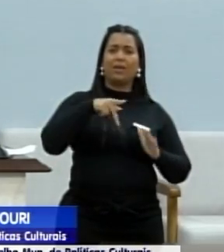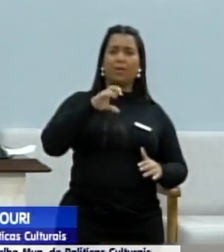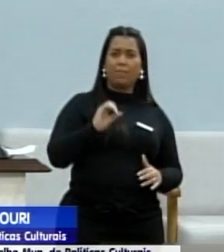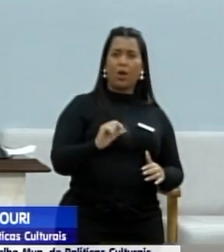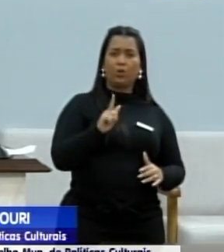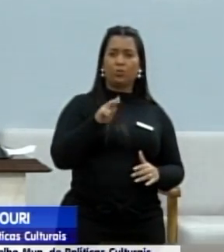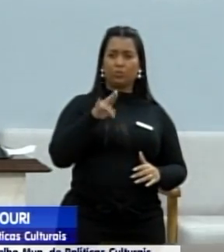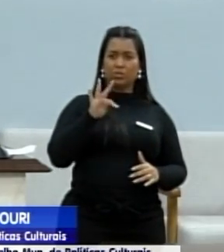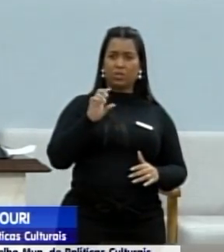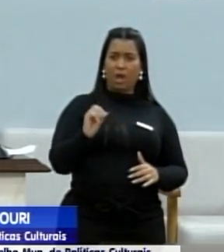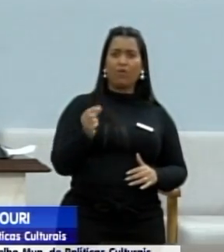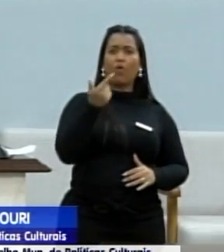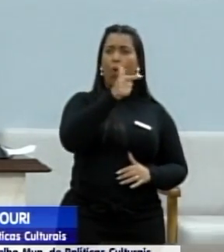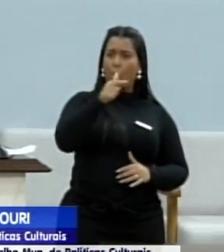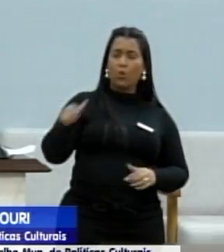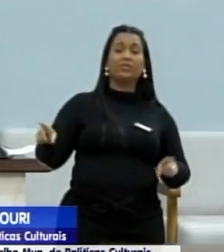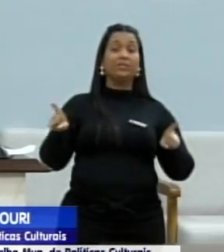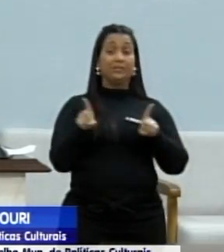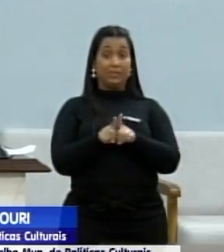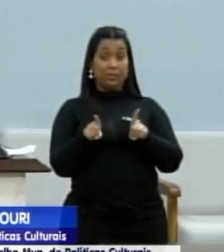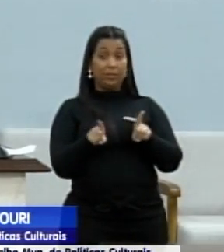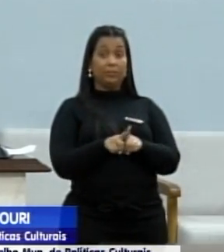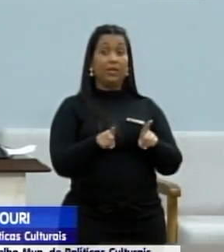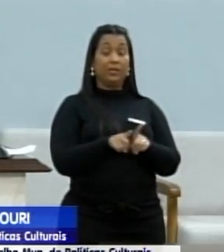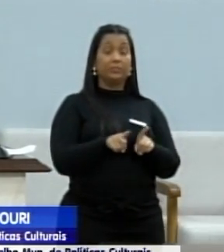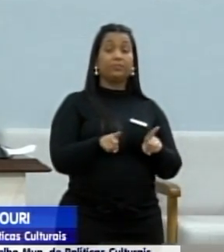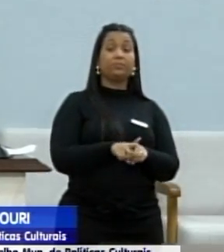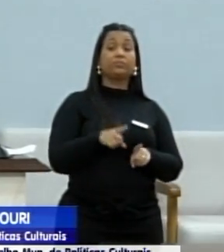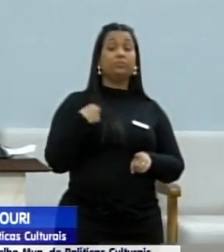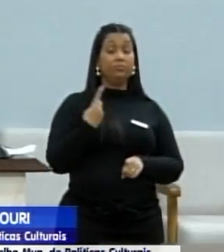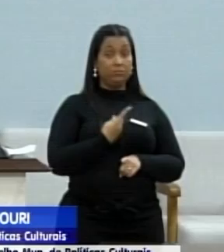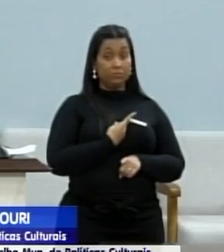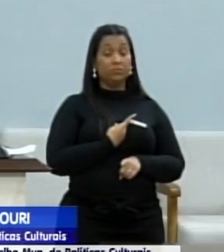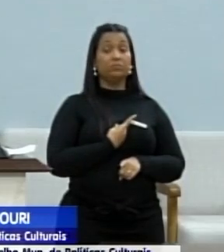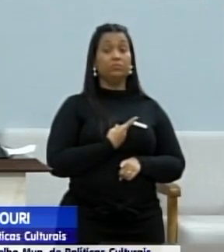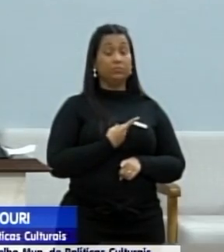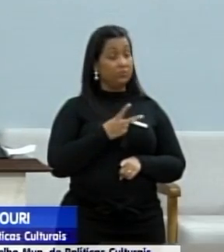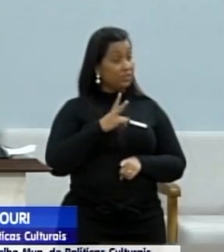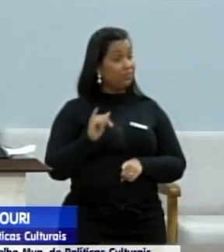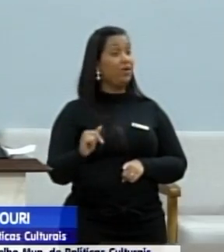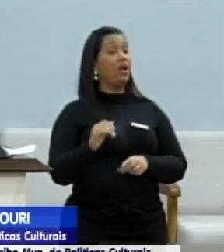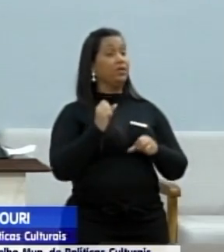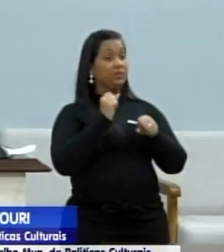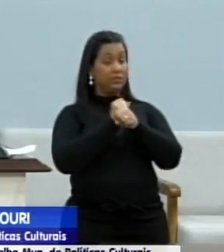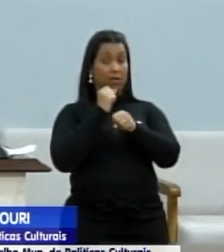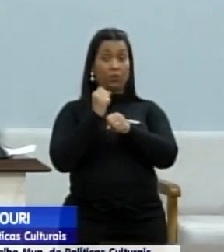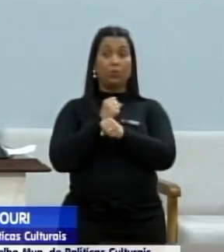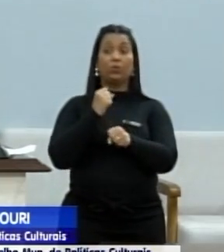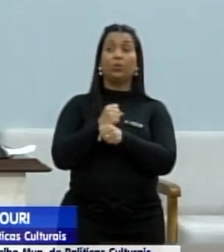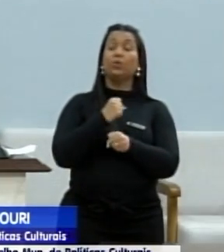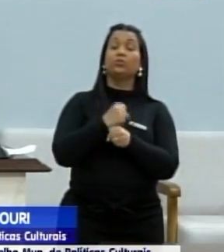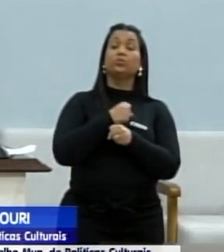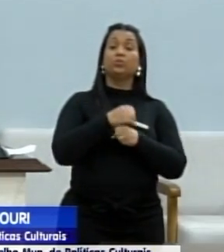e todas as lutas que a gente ainda está, né, no fronte, que a gente ainda está construindo e a gente ainda